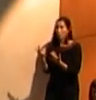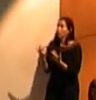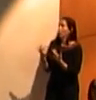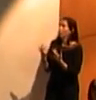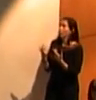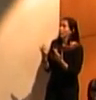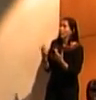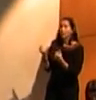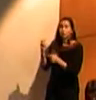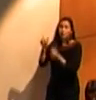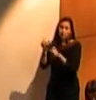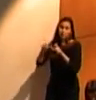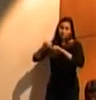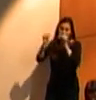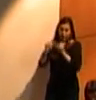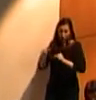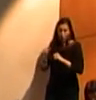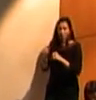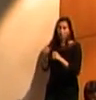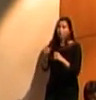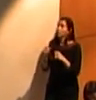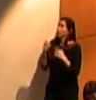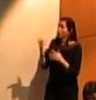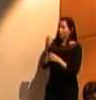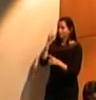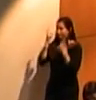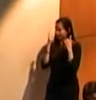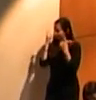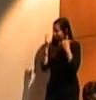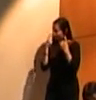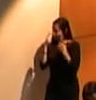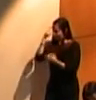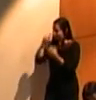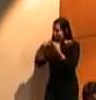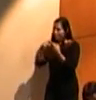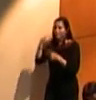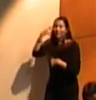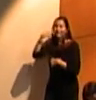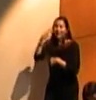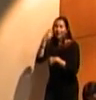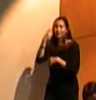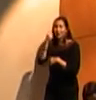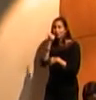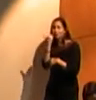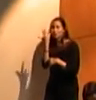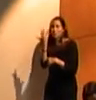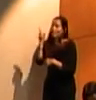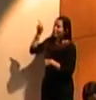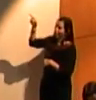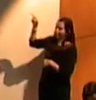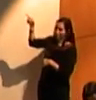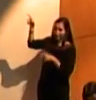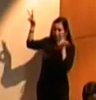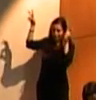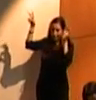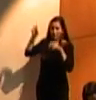et différents designers. Ils ont travaillé sur un concept de gare sensuelle. Donc là, l'objectif n'est pas celui que nous,